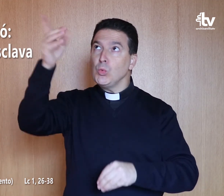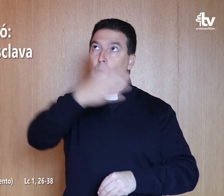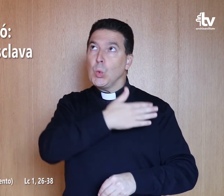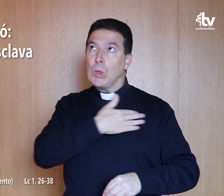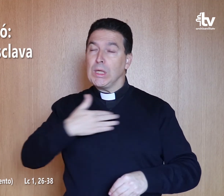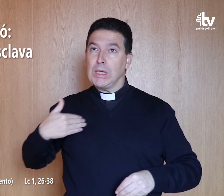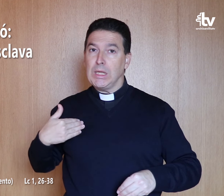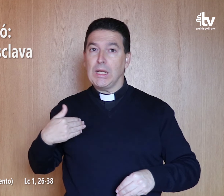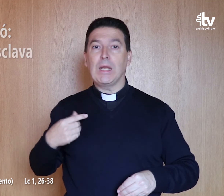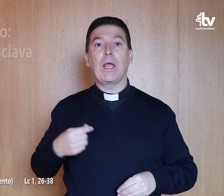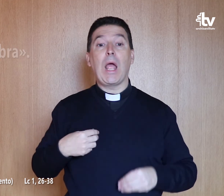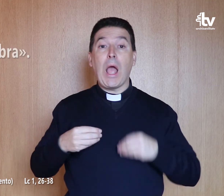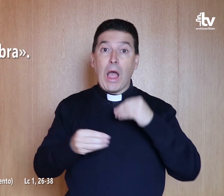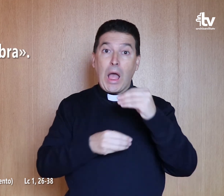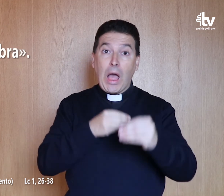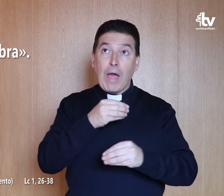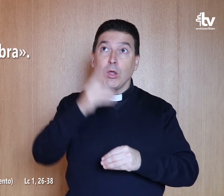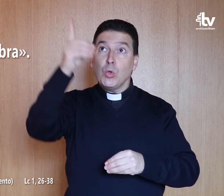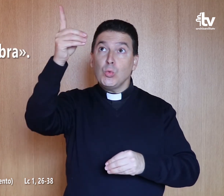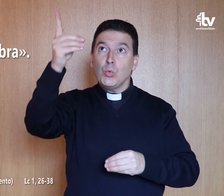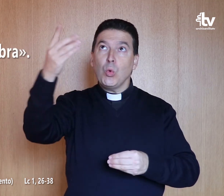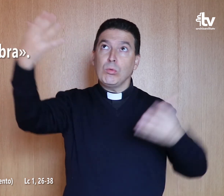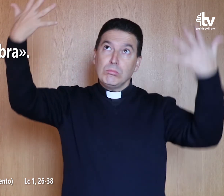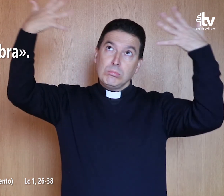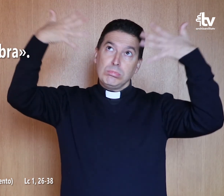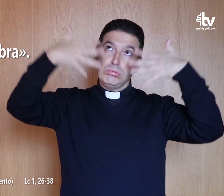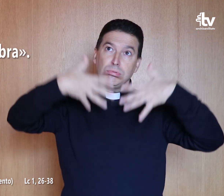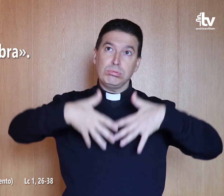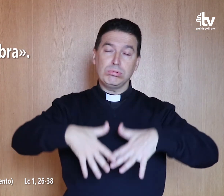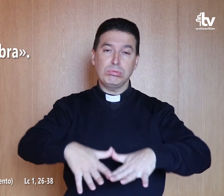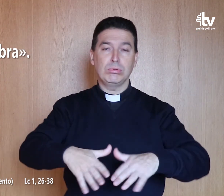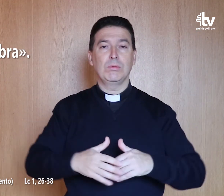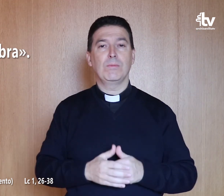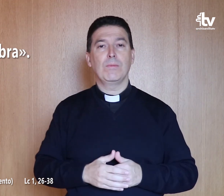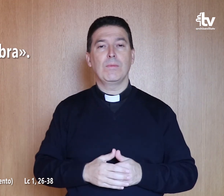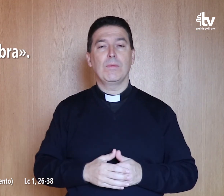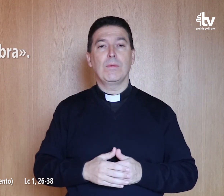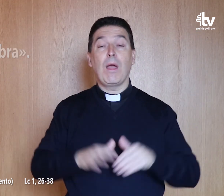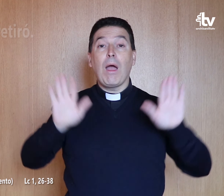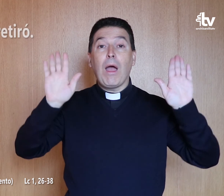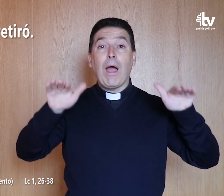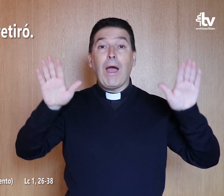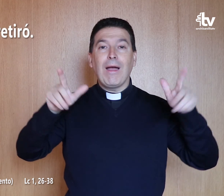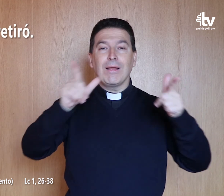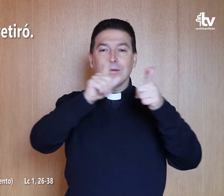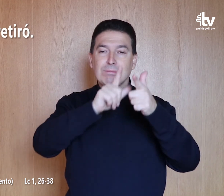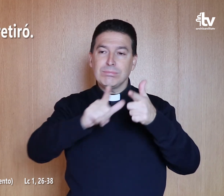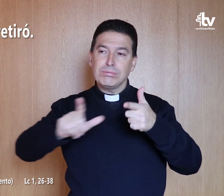del Señor, hágase en mí, según tu palabra. Y el ángel se